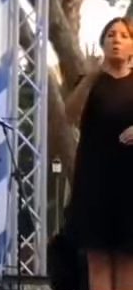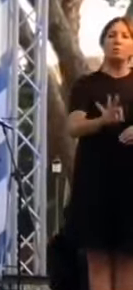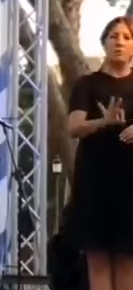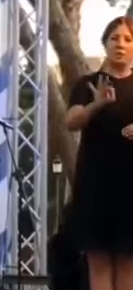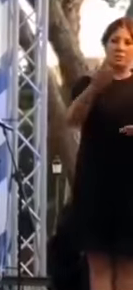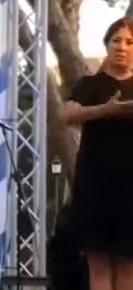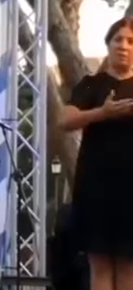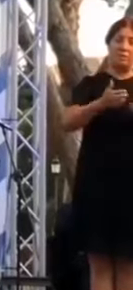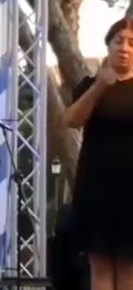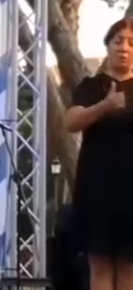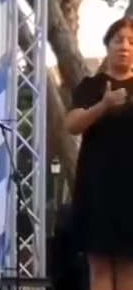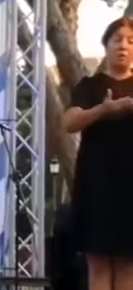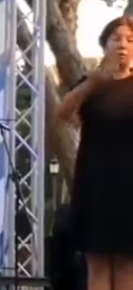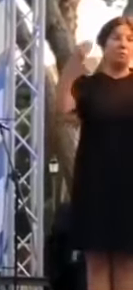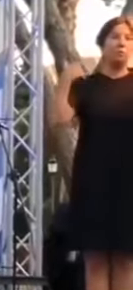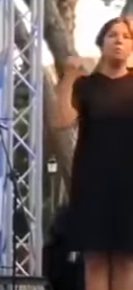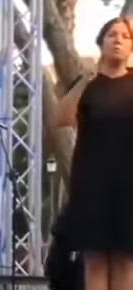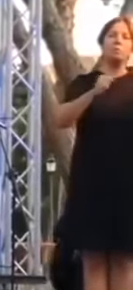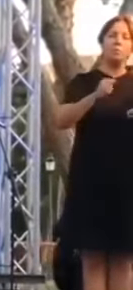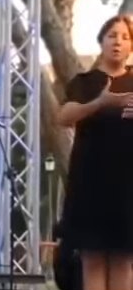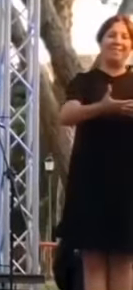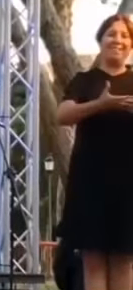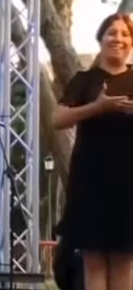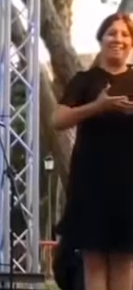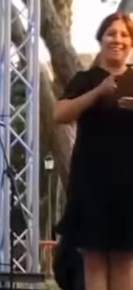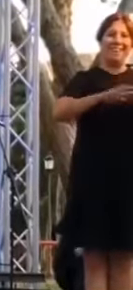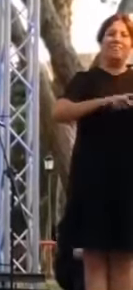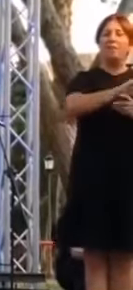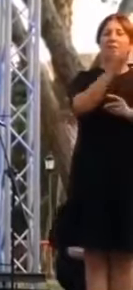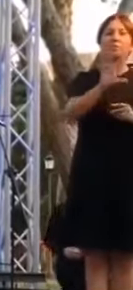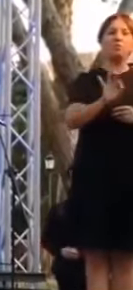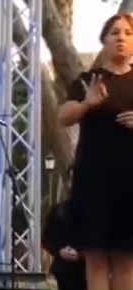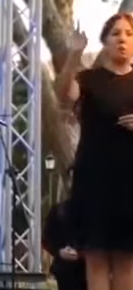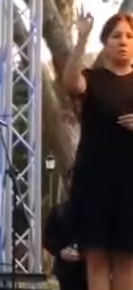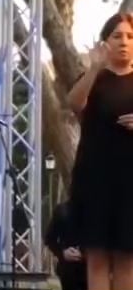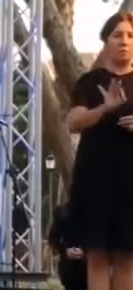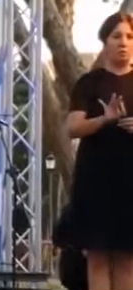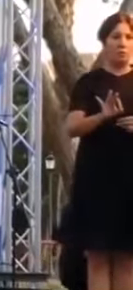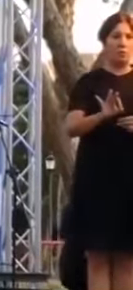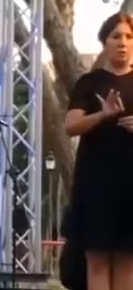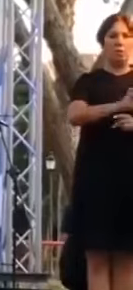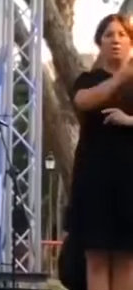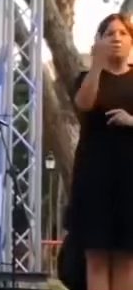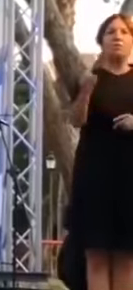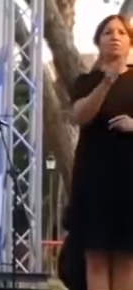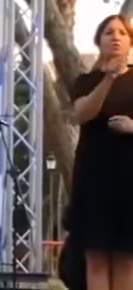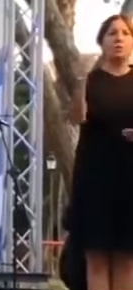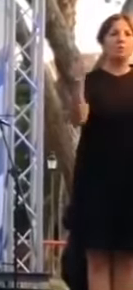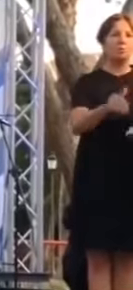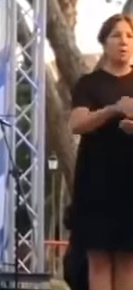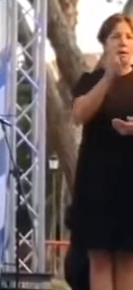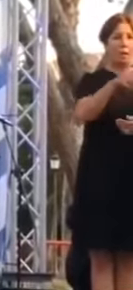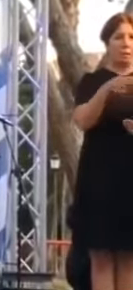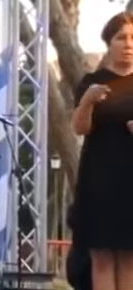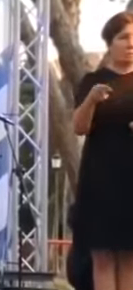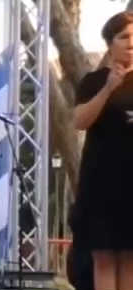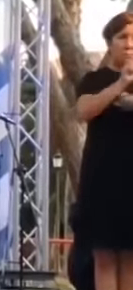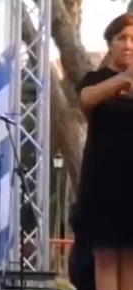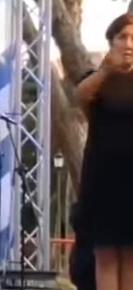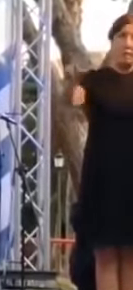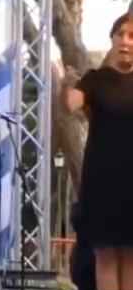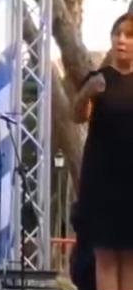del fatturato rispetto all'anno precedente si può trattenere l'IVA che emette fino al 50%, al 50% fino a 100.000 euro,